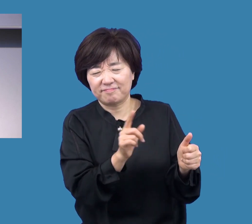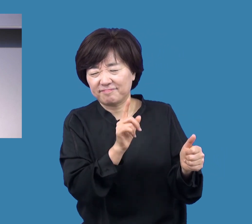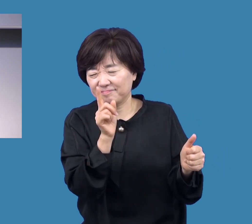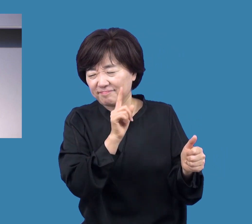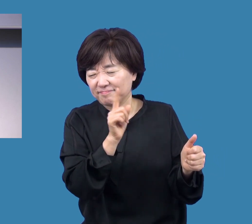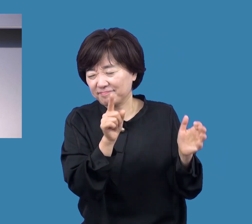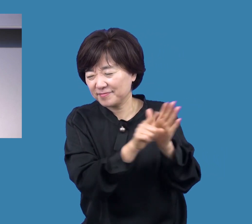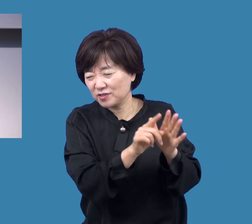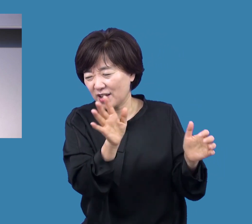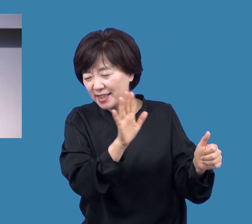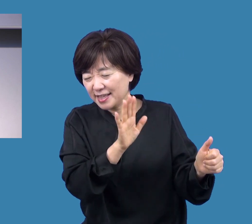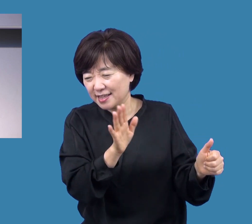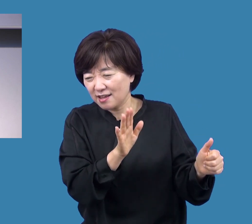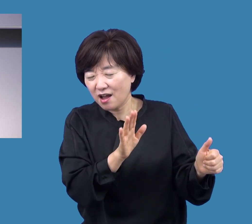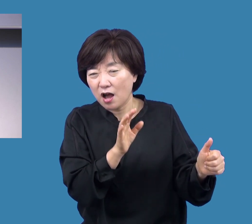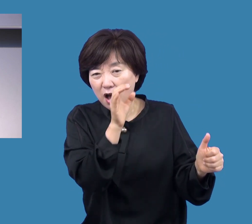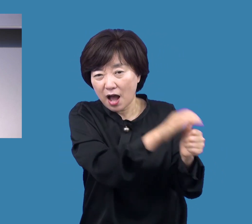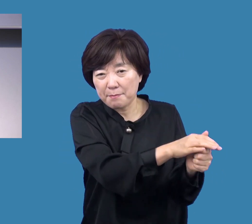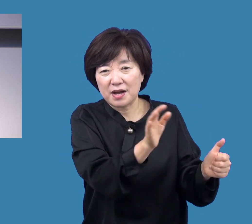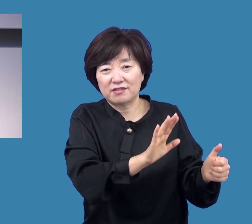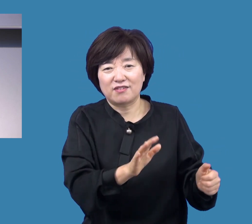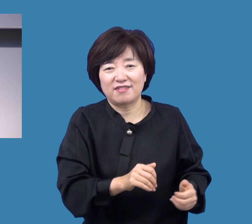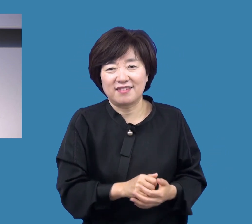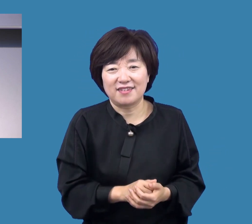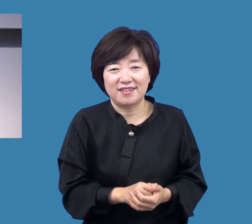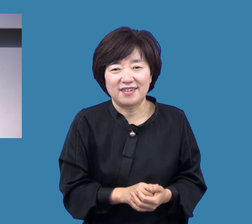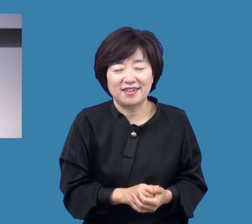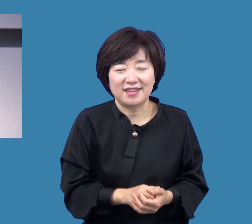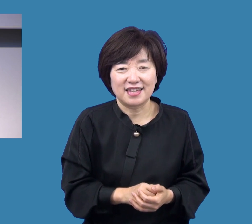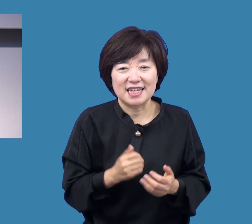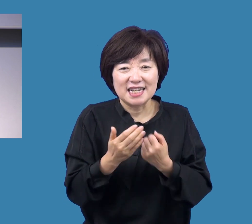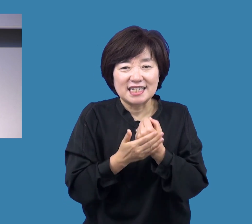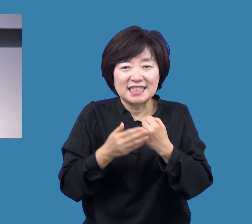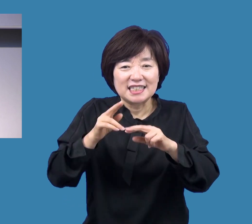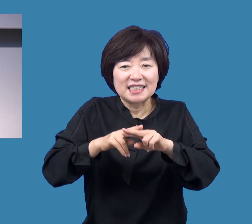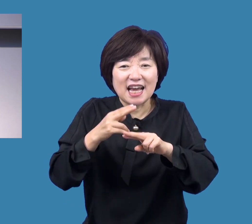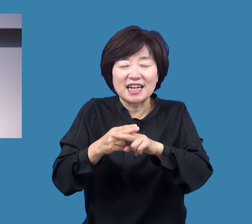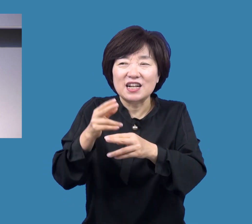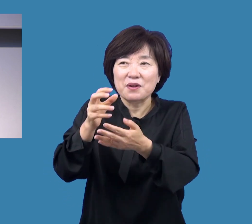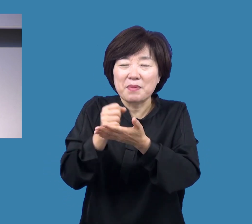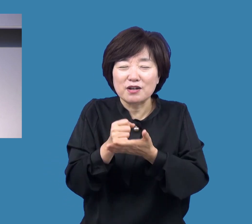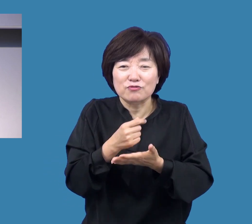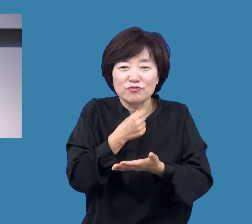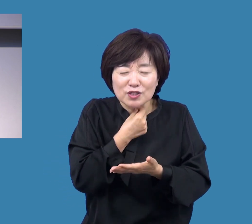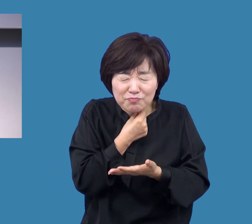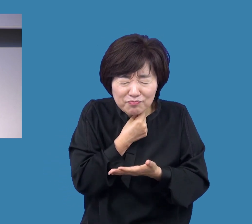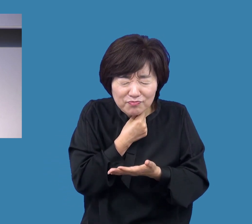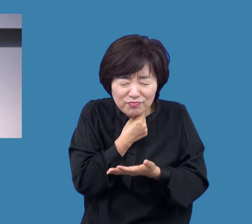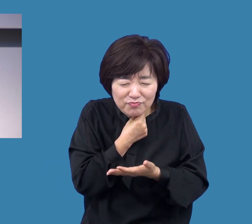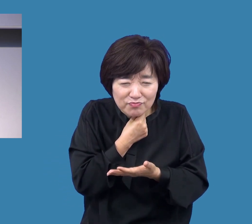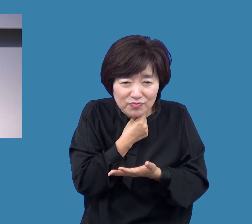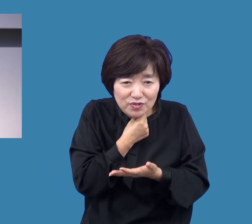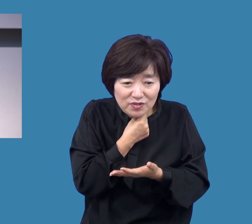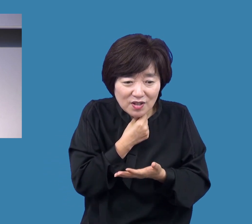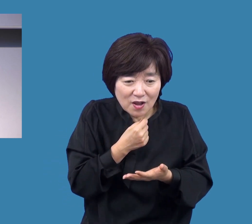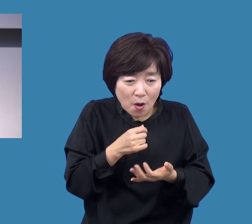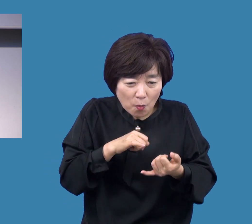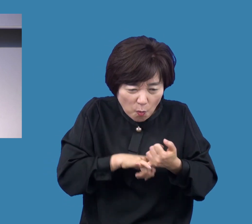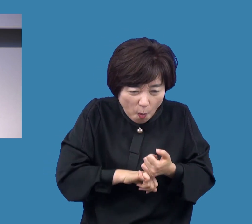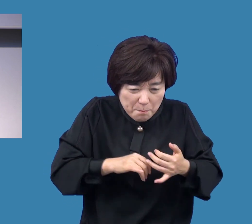안 맡기지. 그러니까 이 은사를 받기 위한 충분 조건은 없어도 필요 조건은